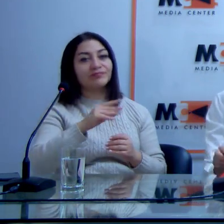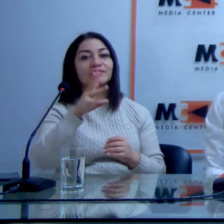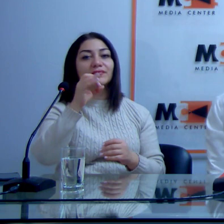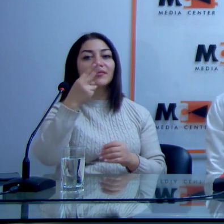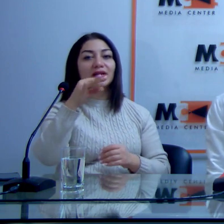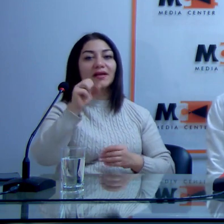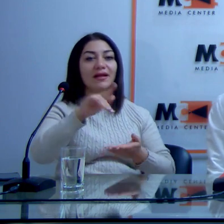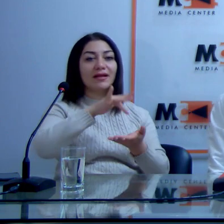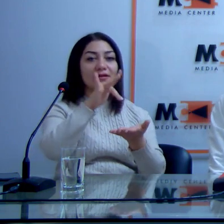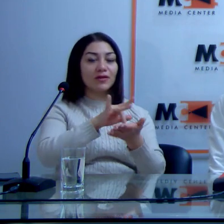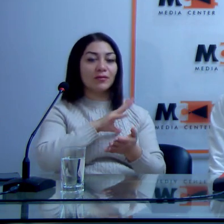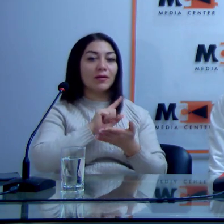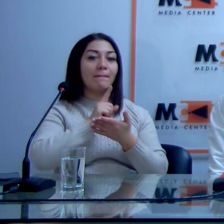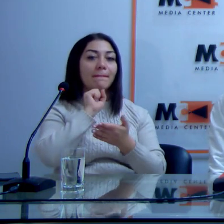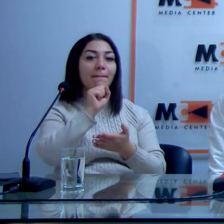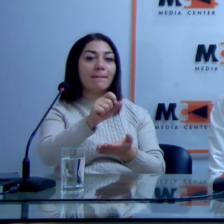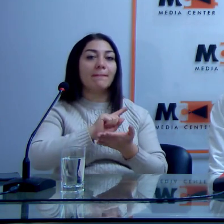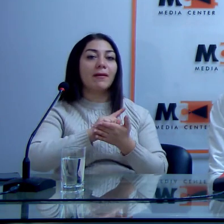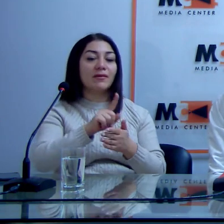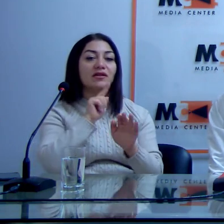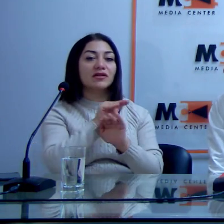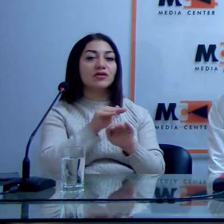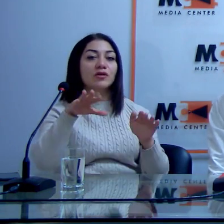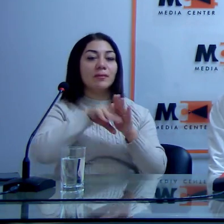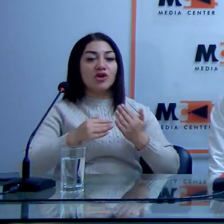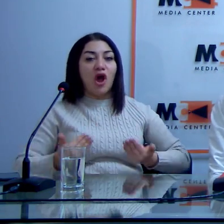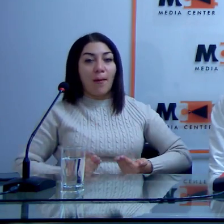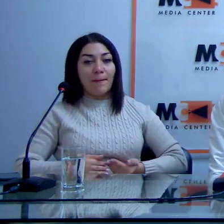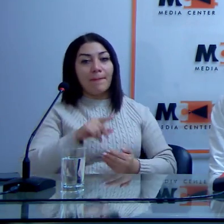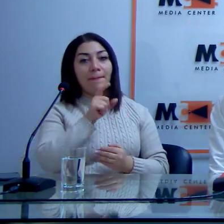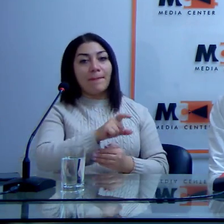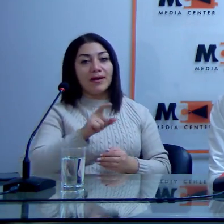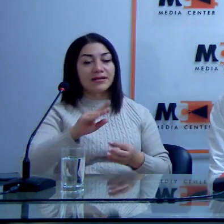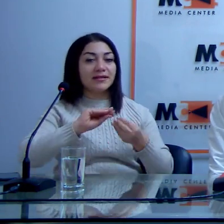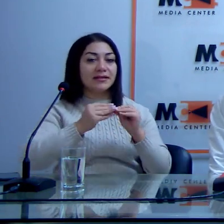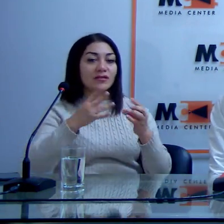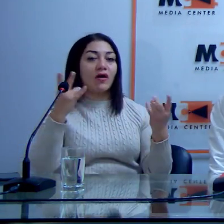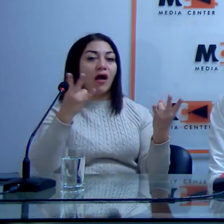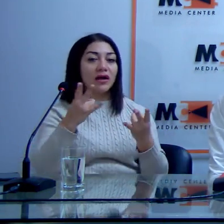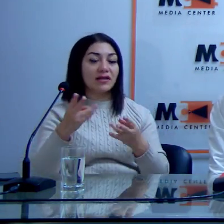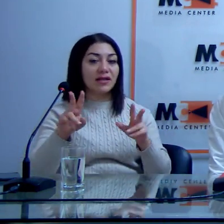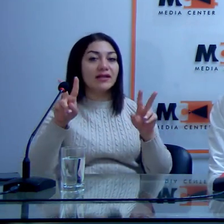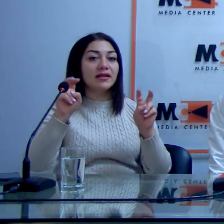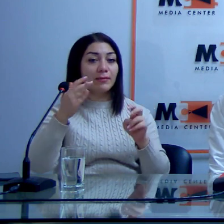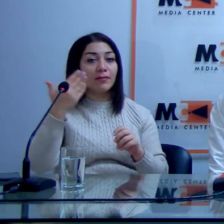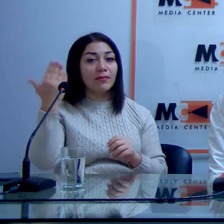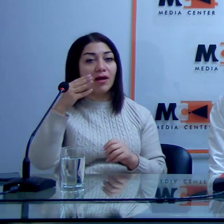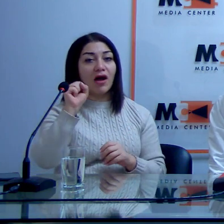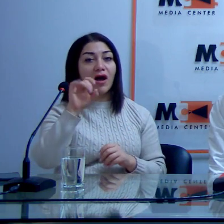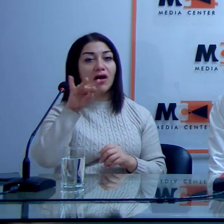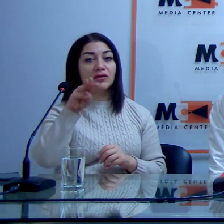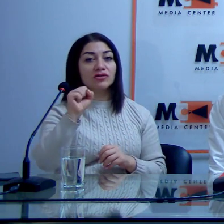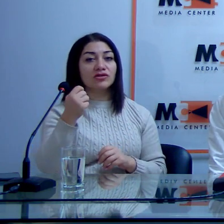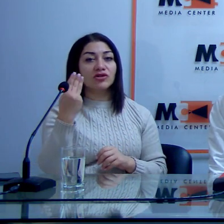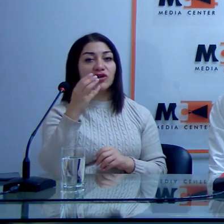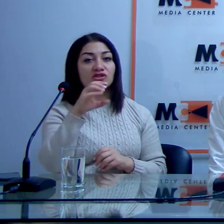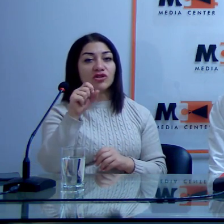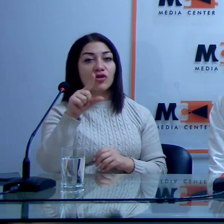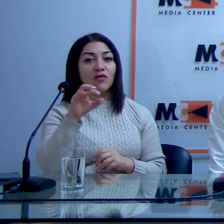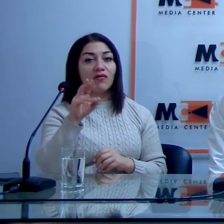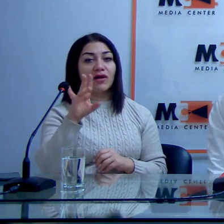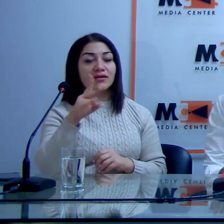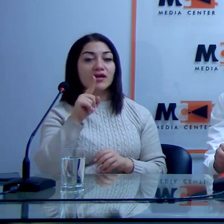մեդիակենտրոնում անցկացվեց մամուլի ասուլիս Լռության մեջ ապրողների խնդիրներն ու կարիքները թեմայով, մեր բանախոսներն էին Արտաշես Հովհաննիսյանը Լռության